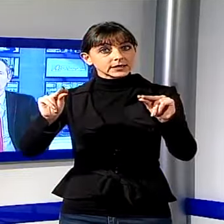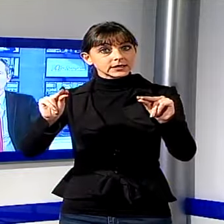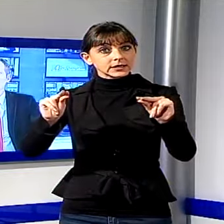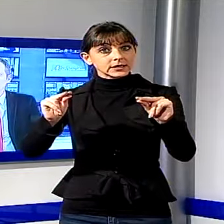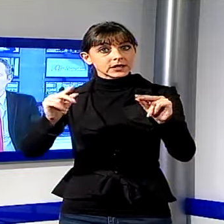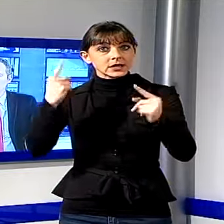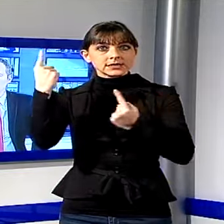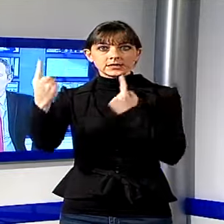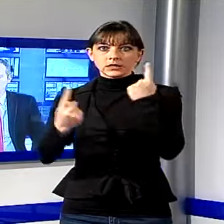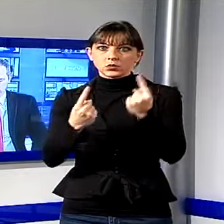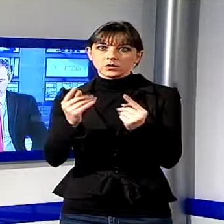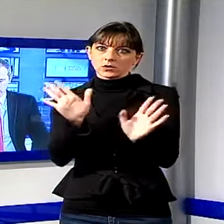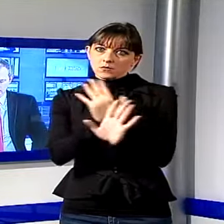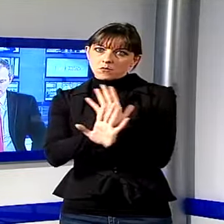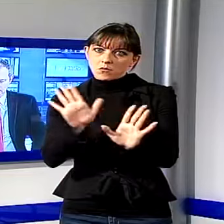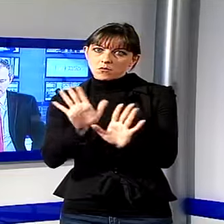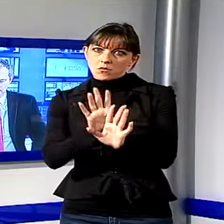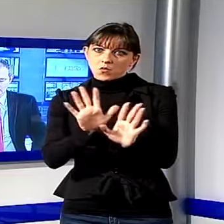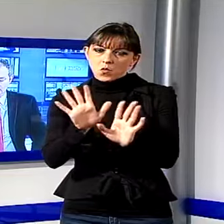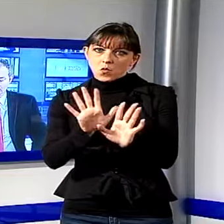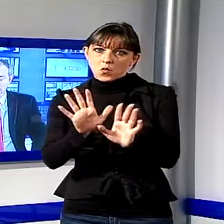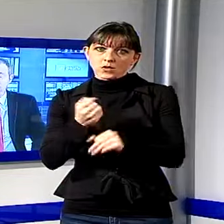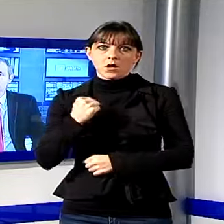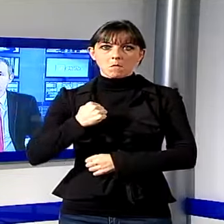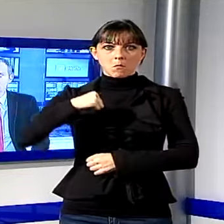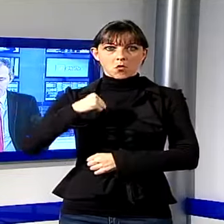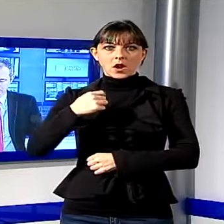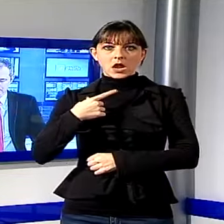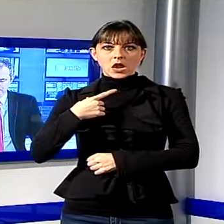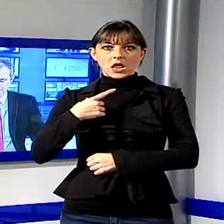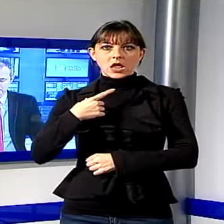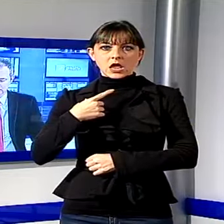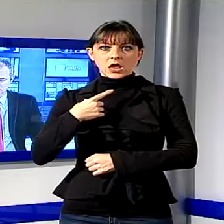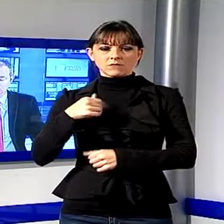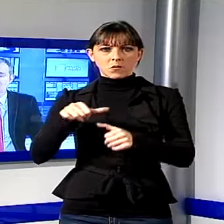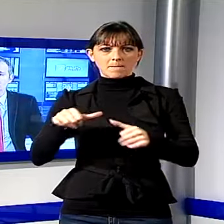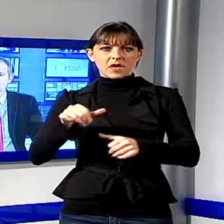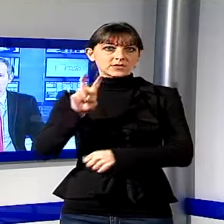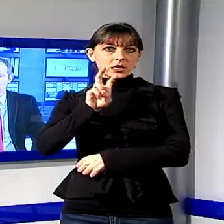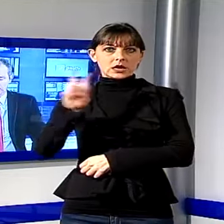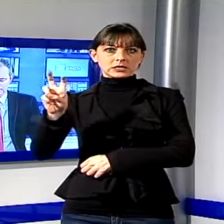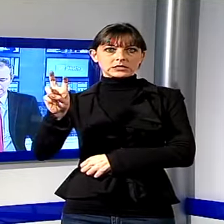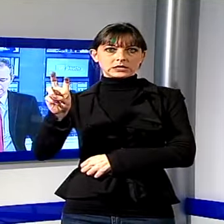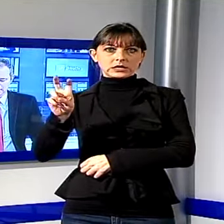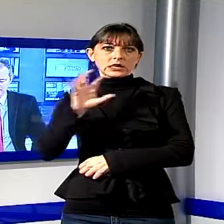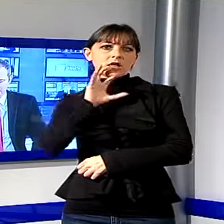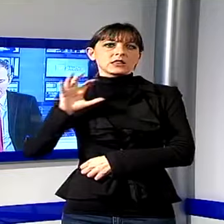di bullismo a sfondo razzista che è andata avanti per oltre due mesi ed è stata scoperta e denunciata dai carabinieri.